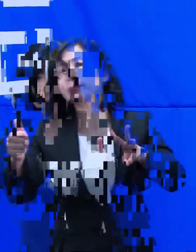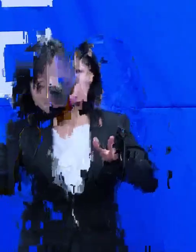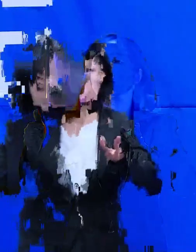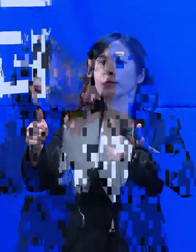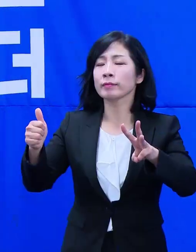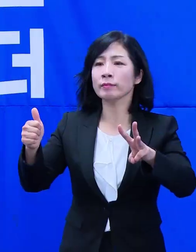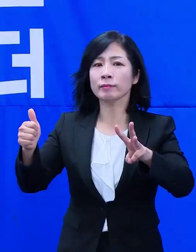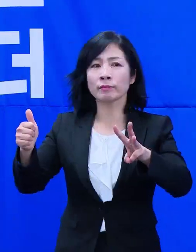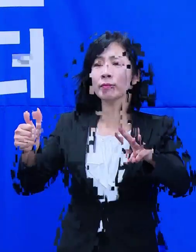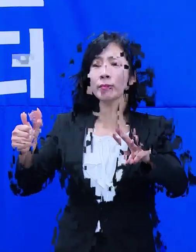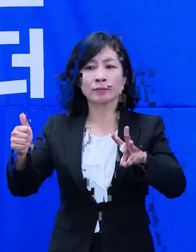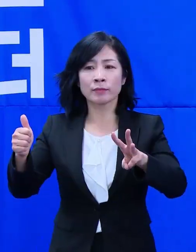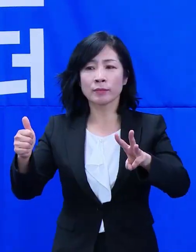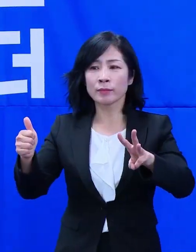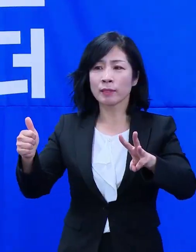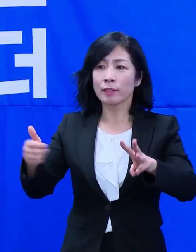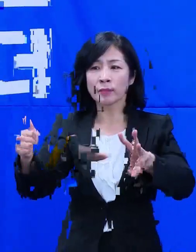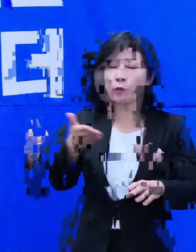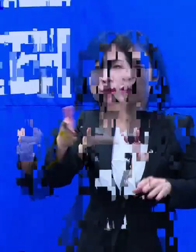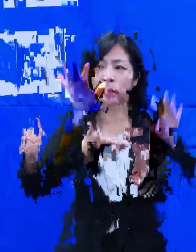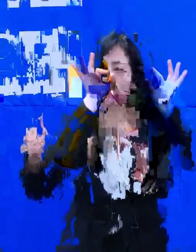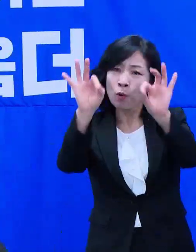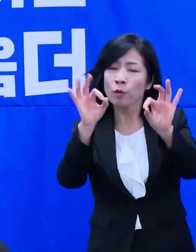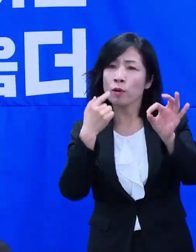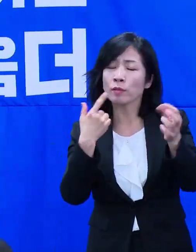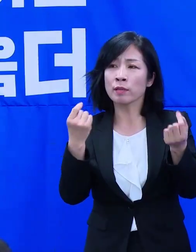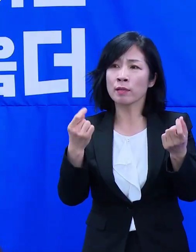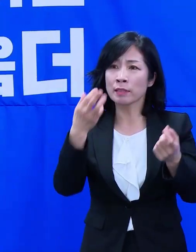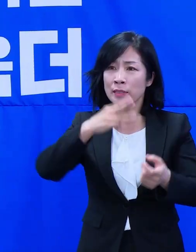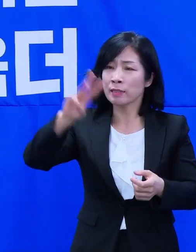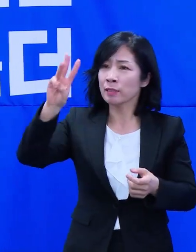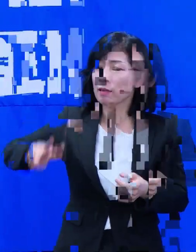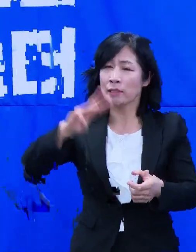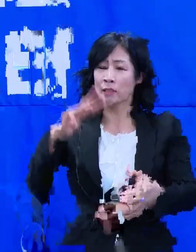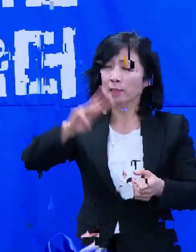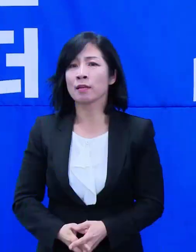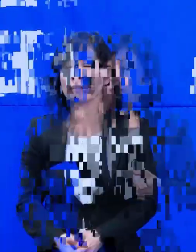있는데 여러분들 방금 전에 보셨던 것처럼 이제 이천시에